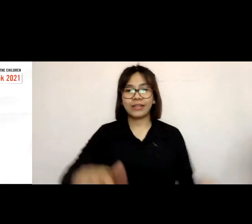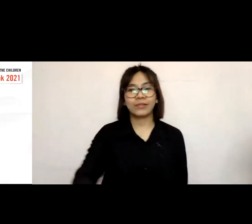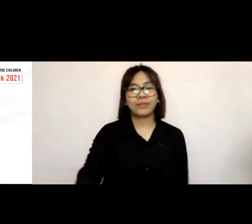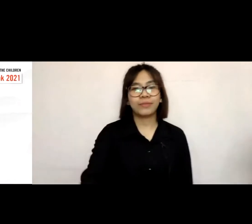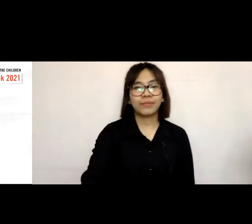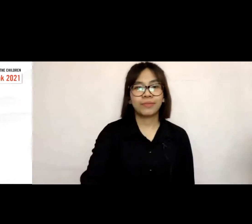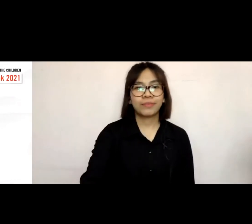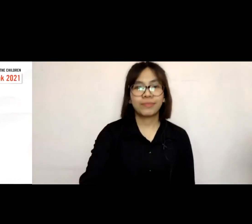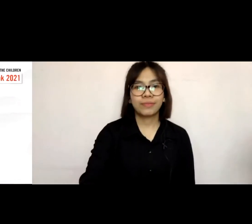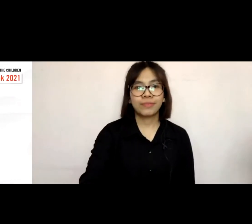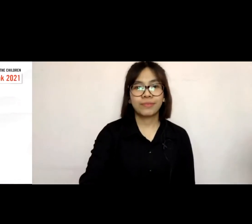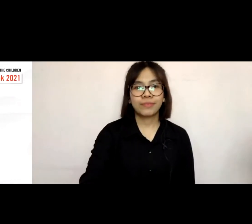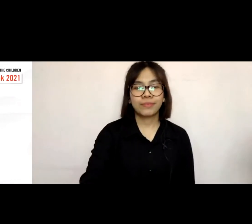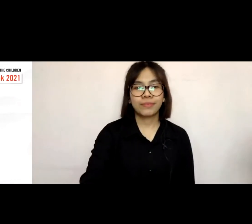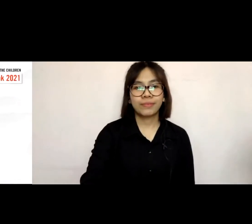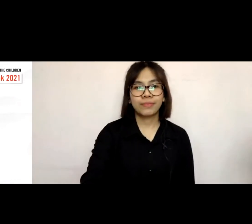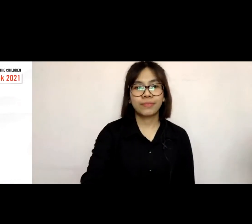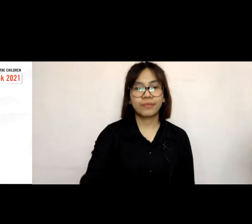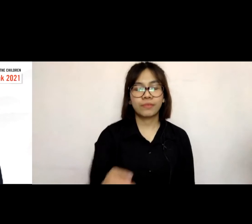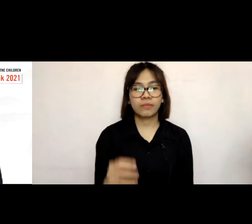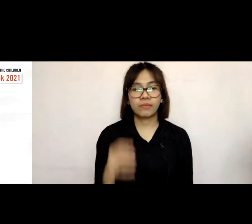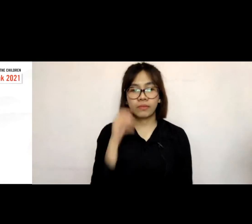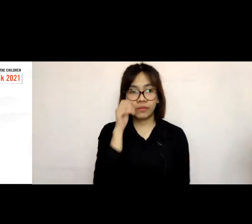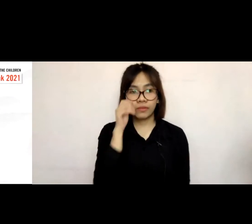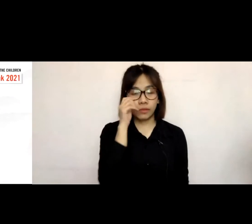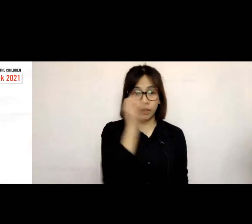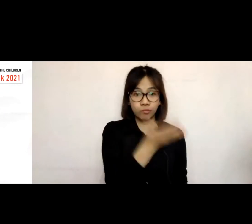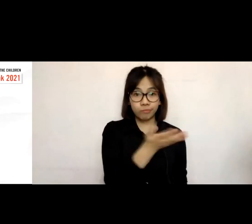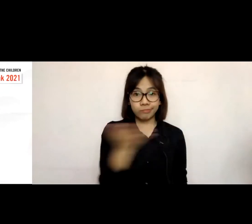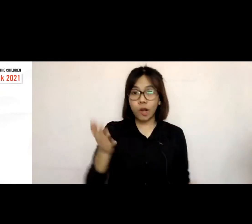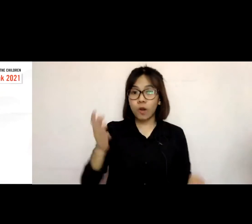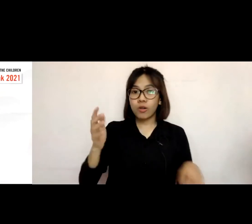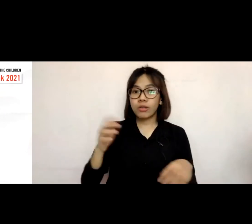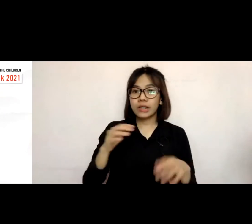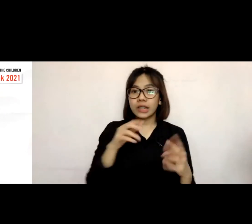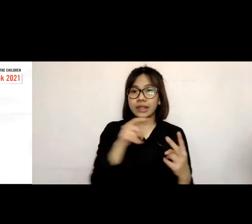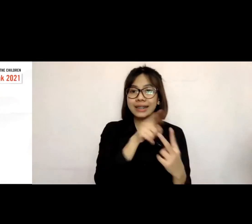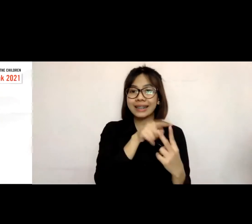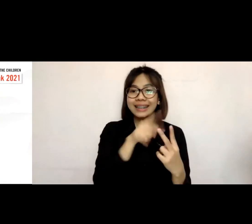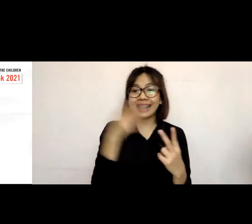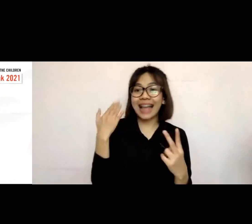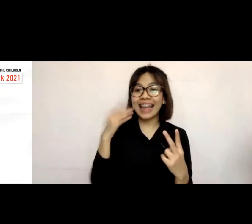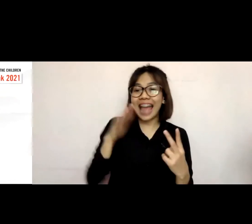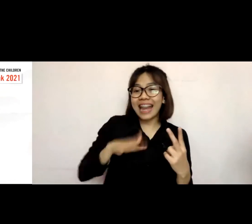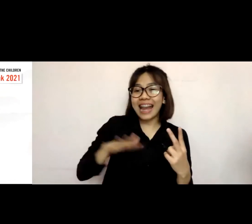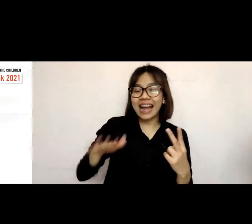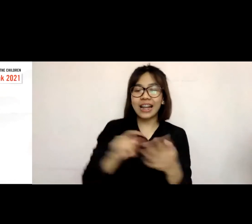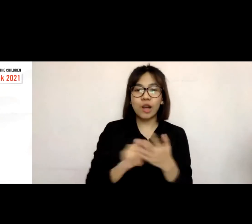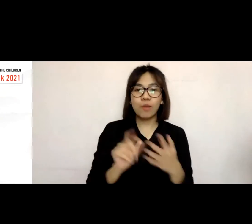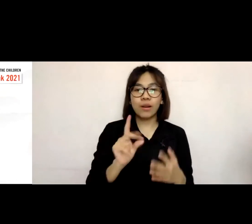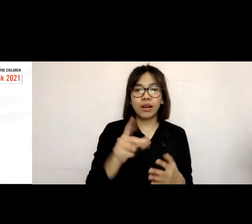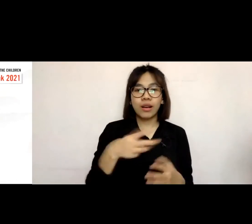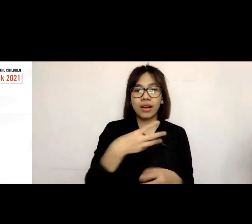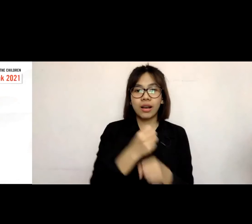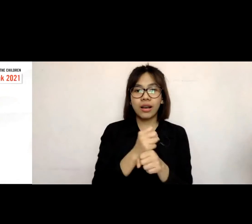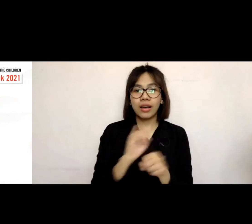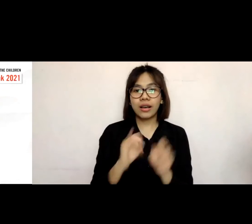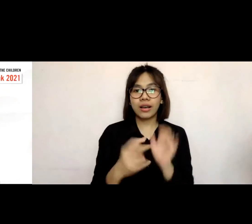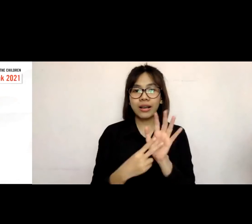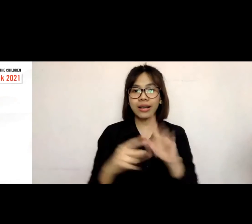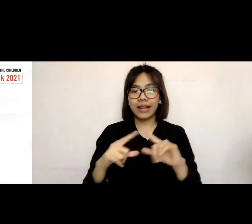Oke, sebelum saya ngajak ngobrol ya dengan Regina dan juga Zaki, ada beberapa fakta yang